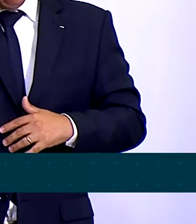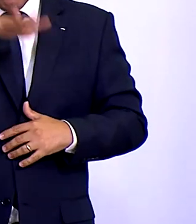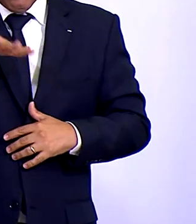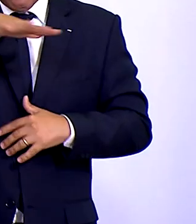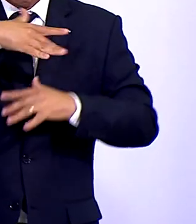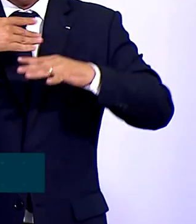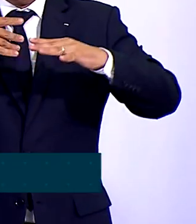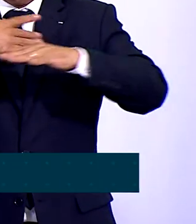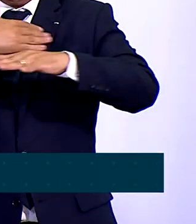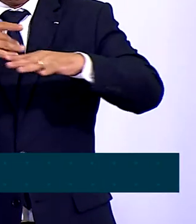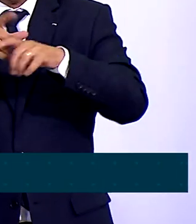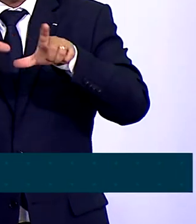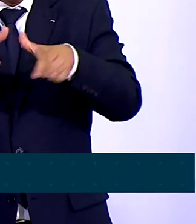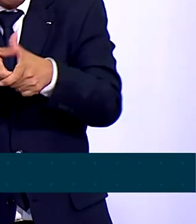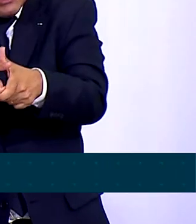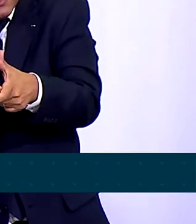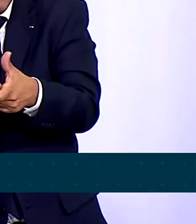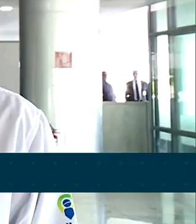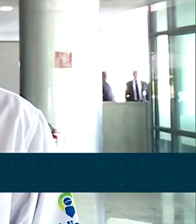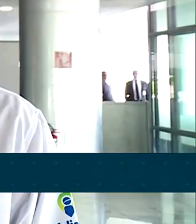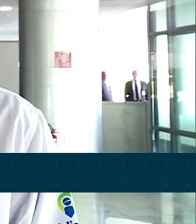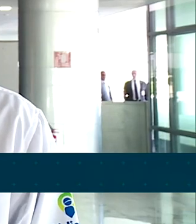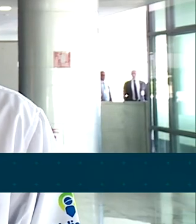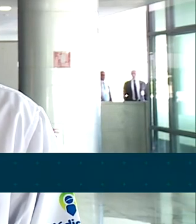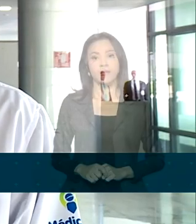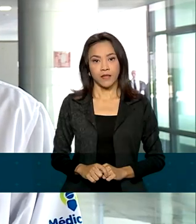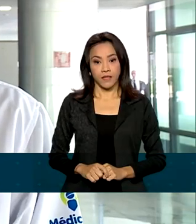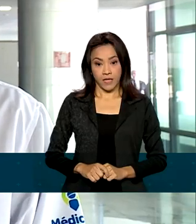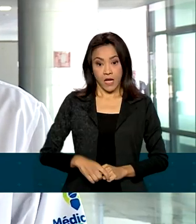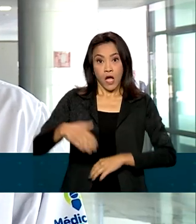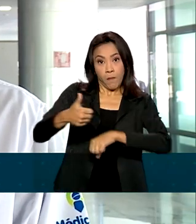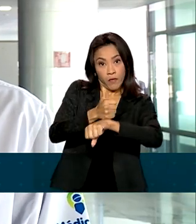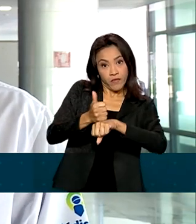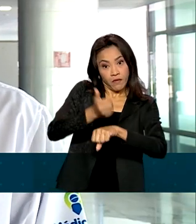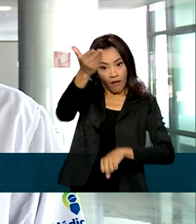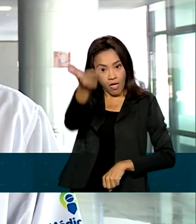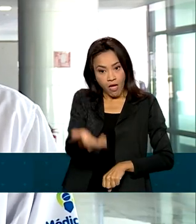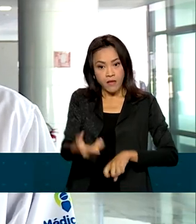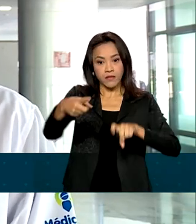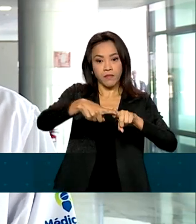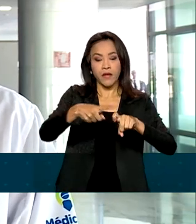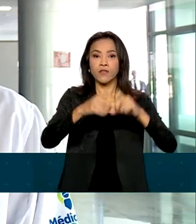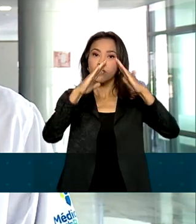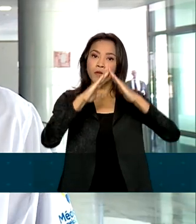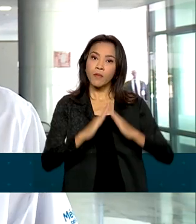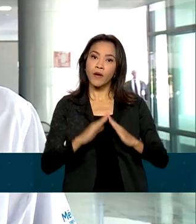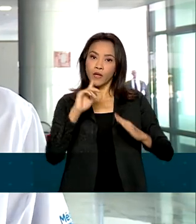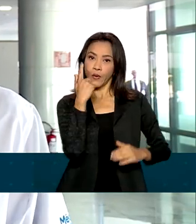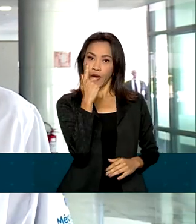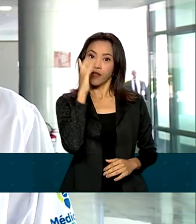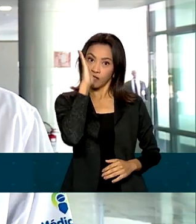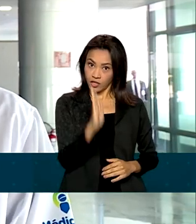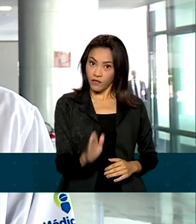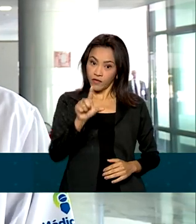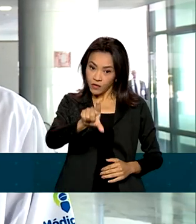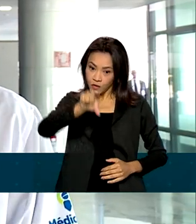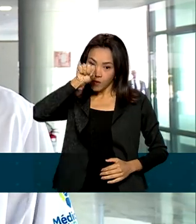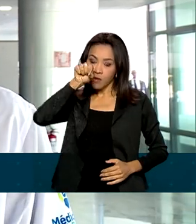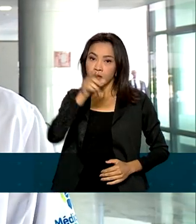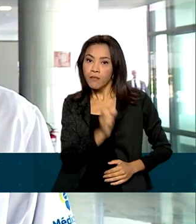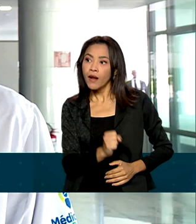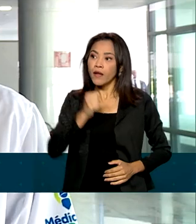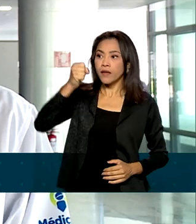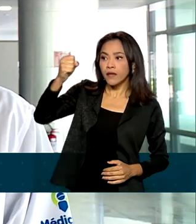municípios menores e mais vulneráveis. Profissionais como este médico, que mora em Goiás, e foi selecionado para atuar em